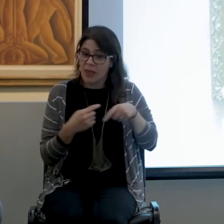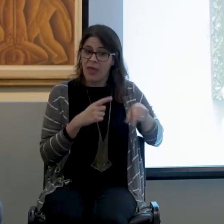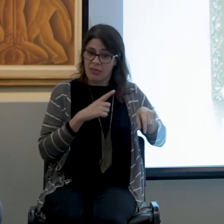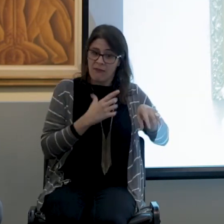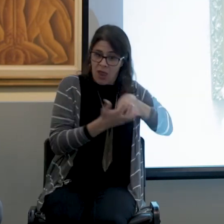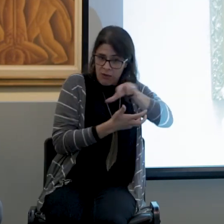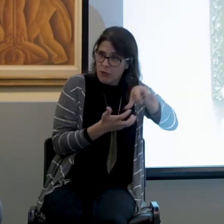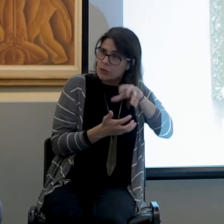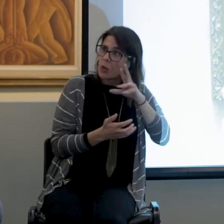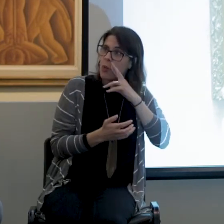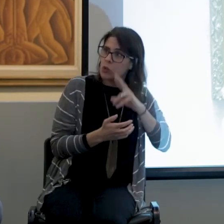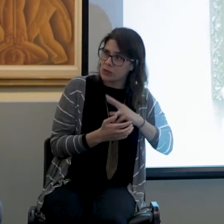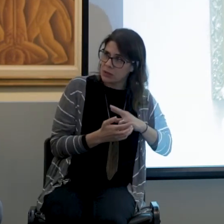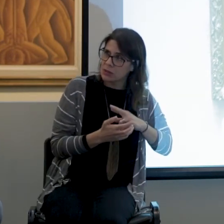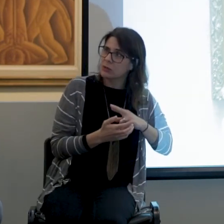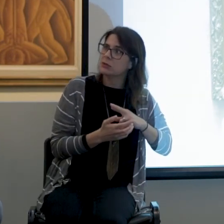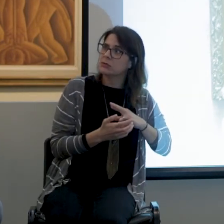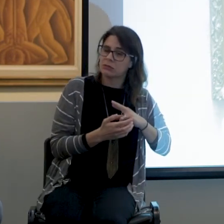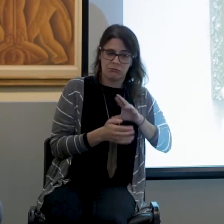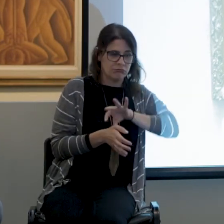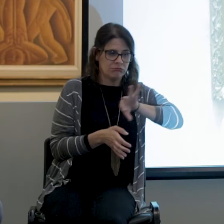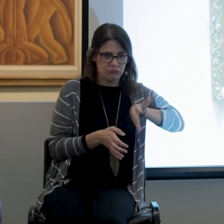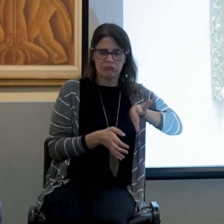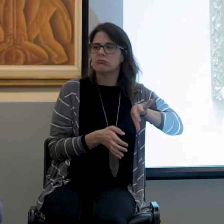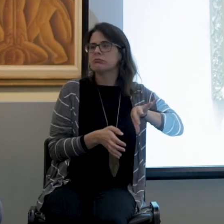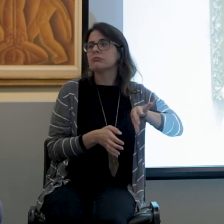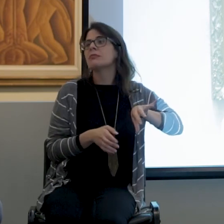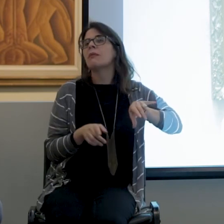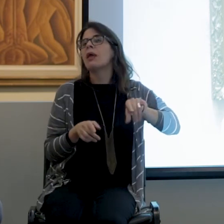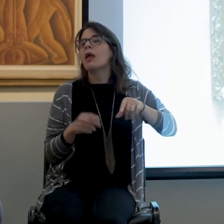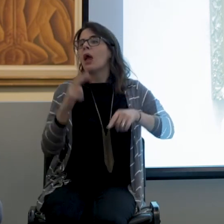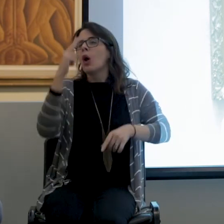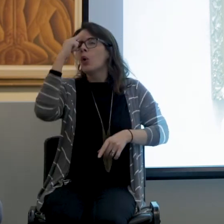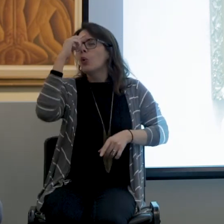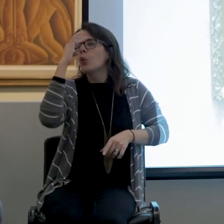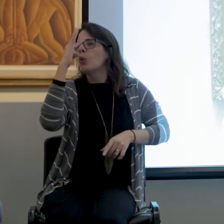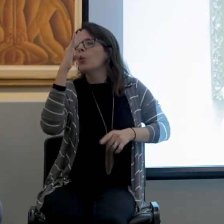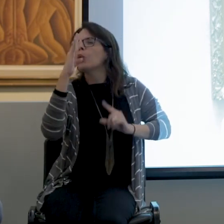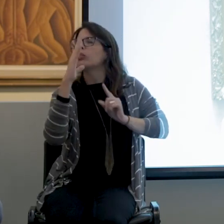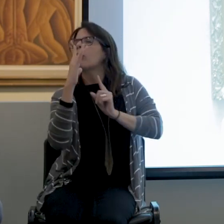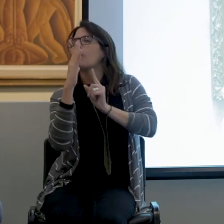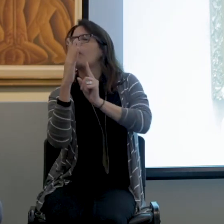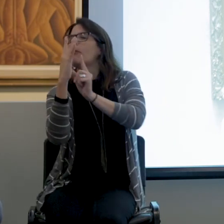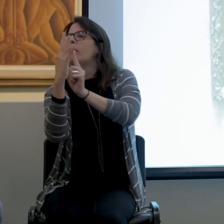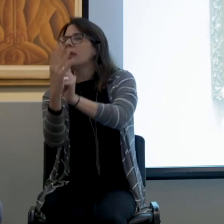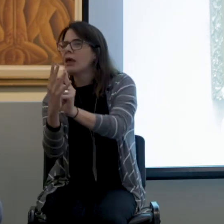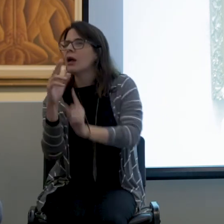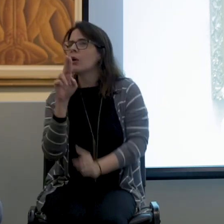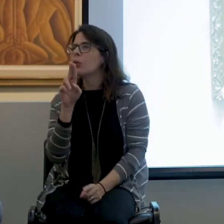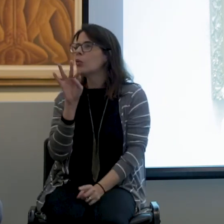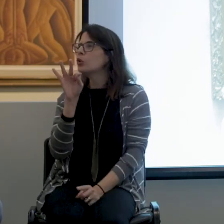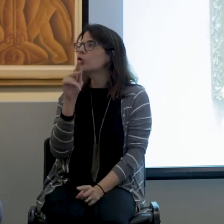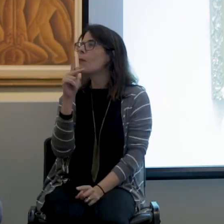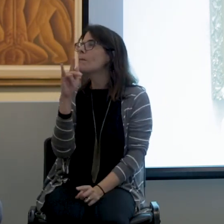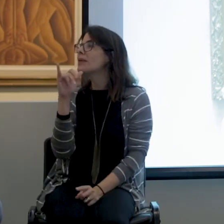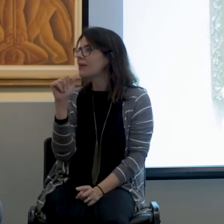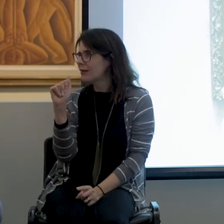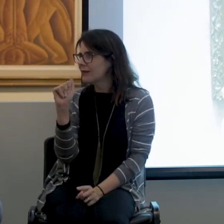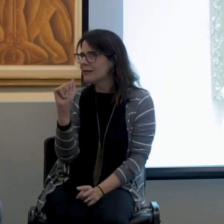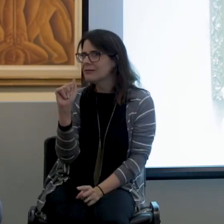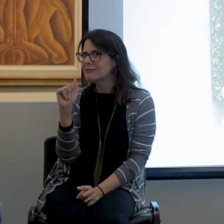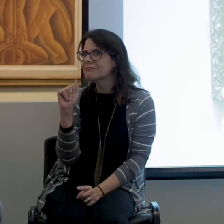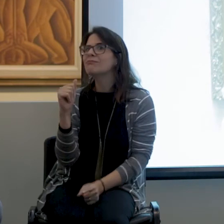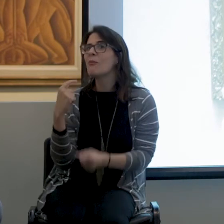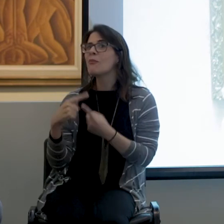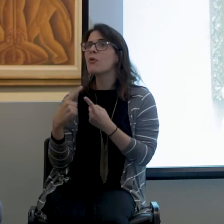Russa, de um lado, a utopia de um mundo absolutamente novo